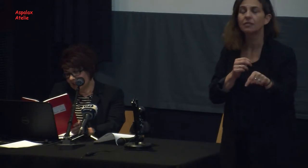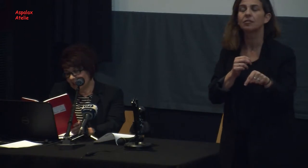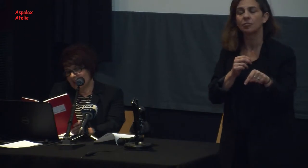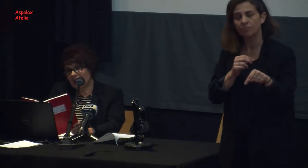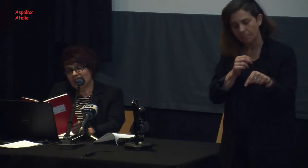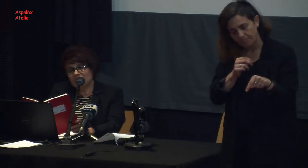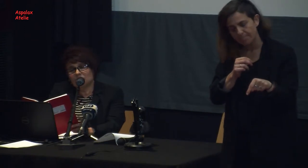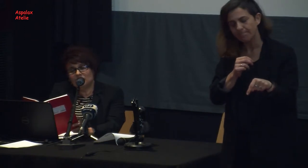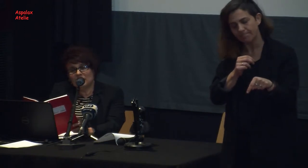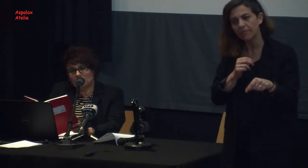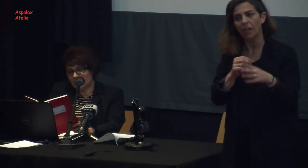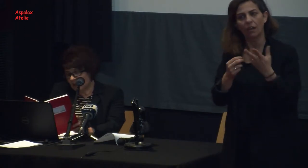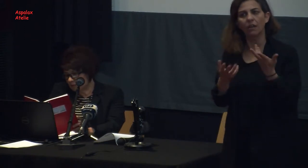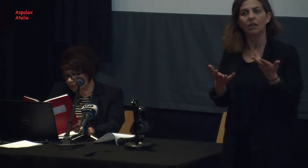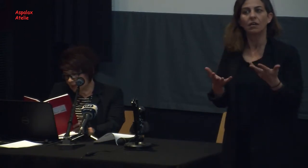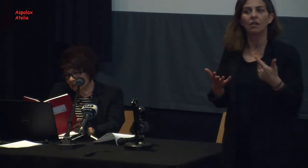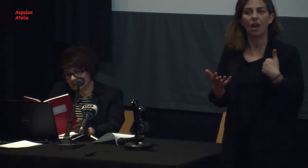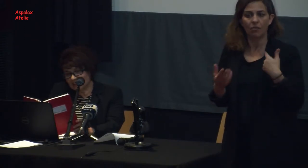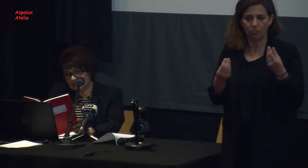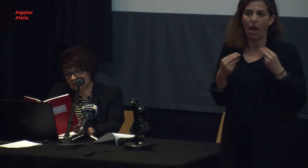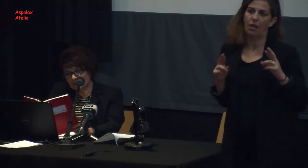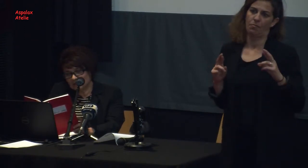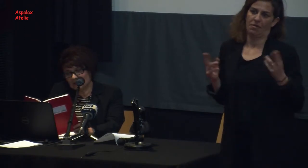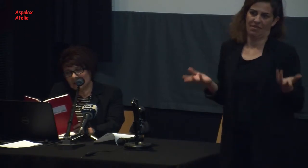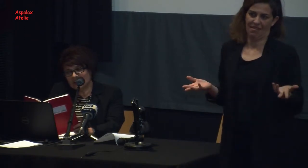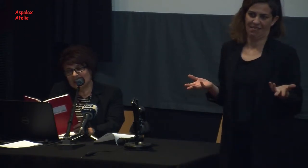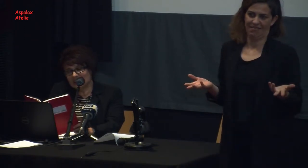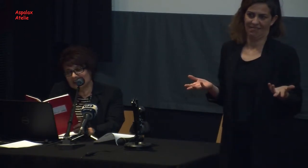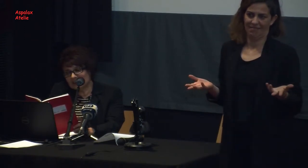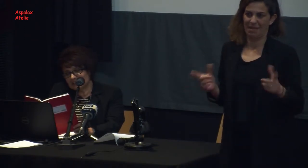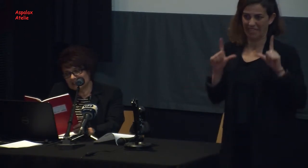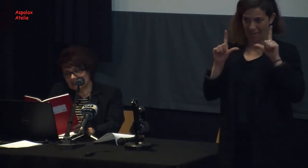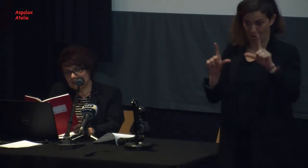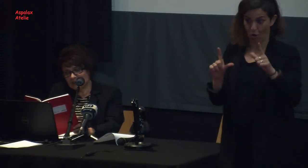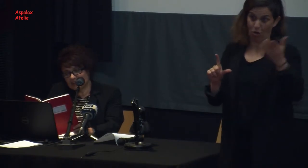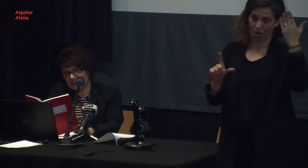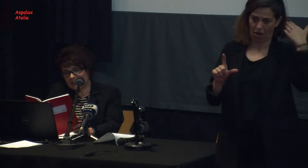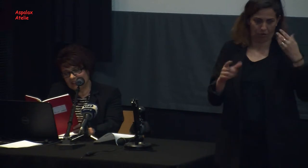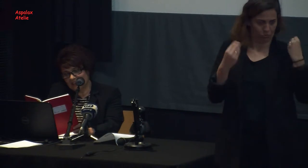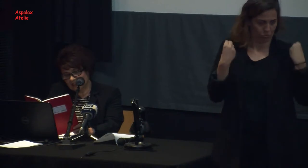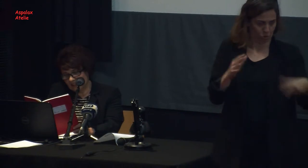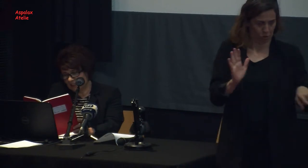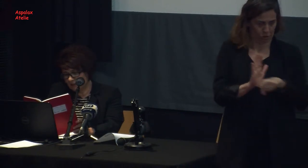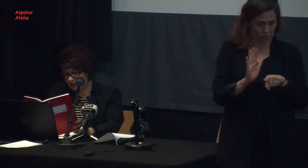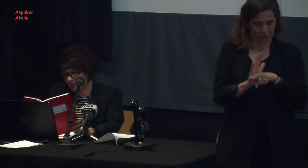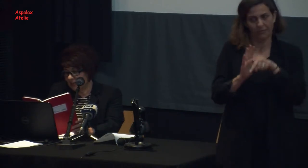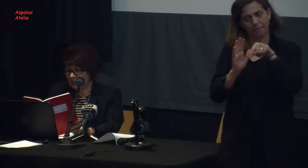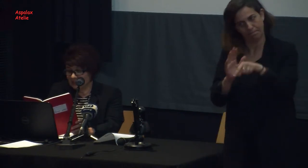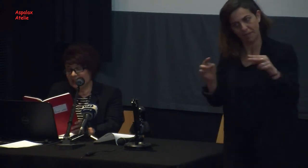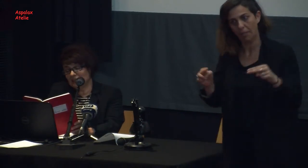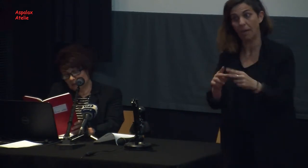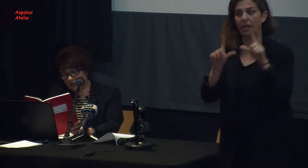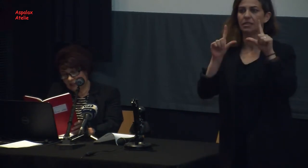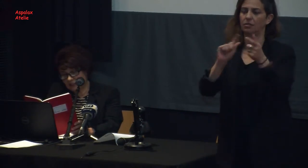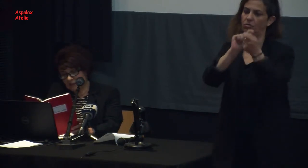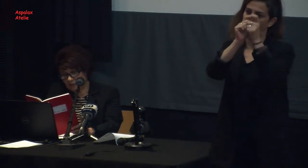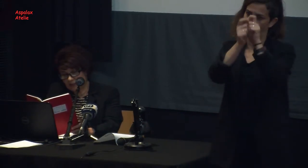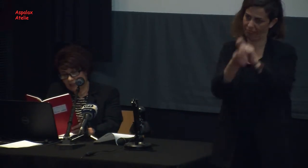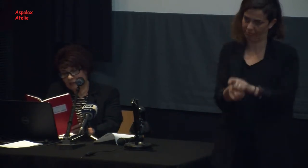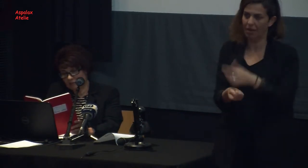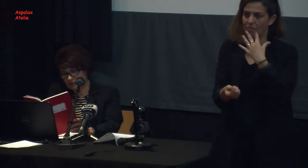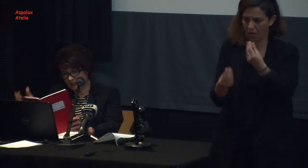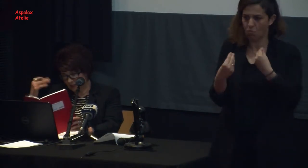ενθαρρυντική. Πήρα πολύ ελπίδα για το τι μπορεί να γίνει στην ψυχιατρική και για την